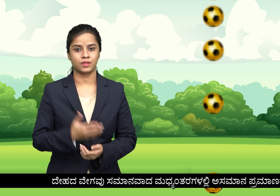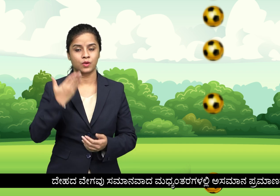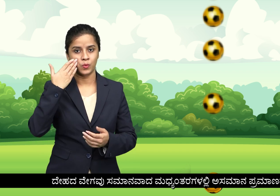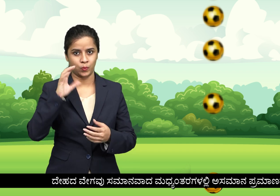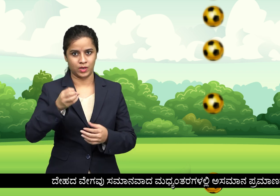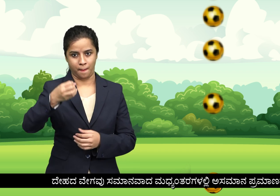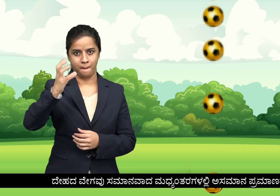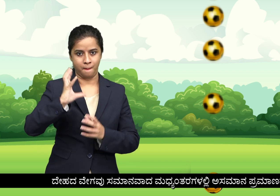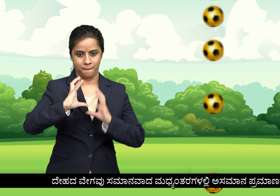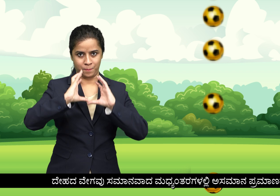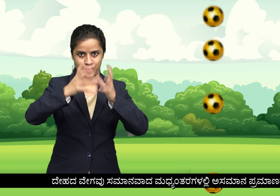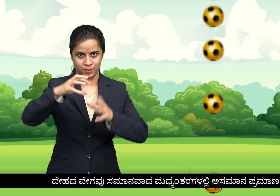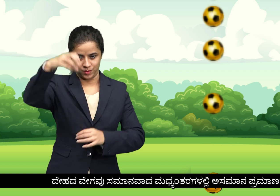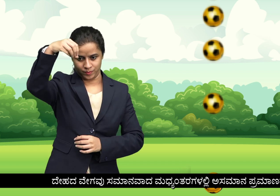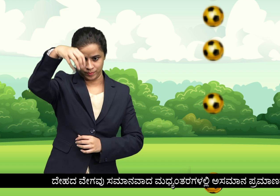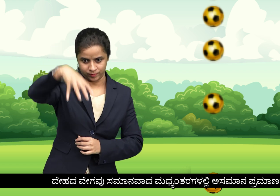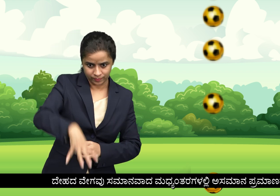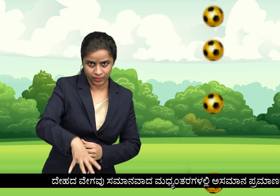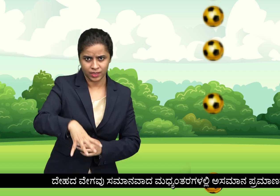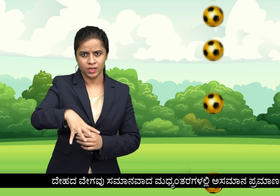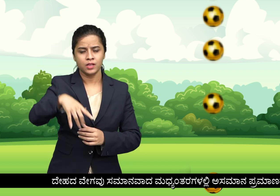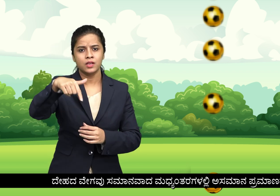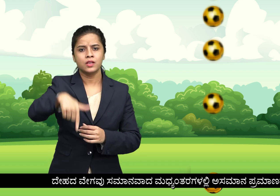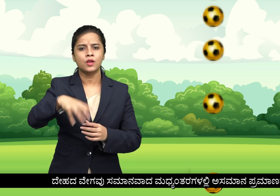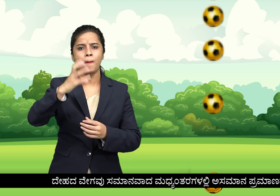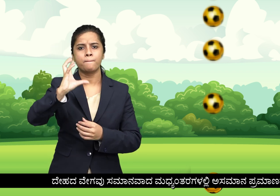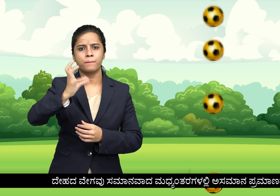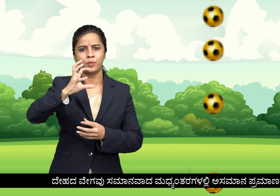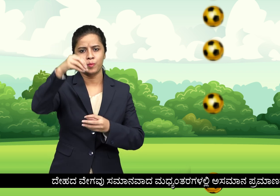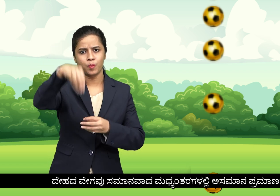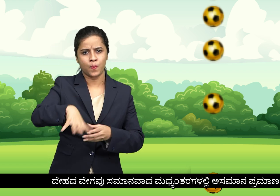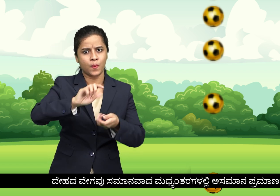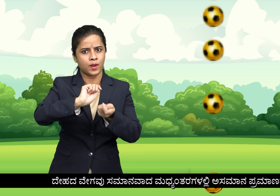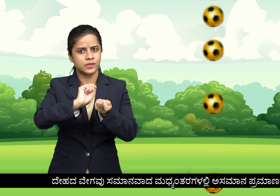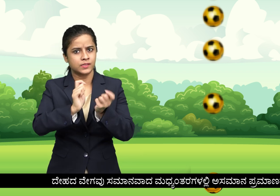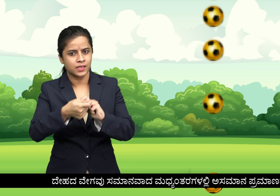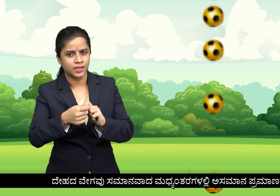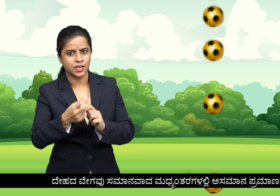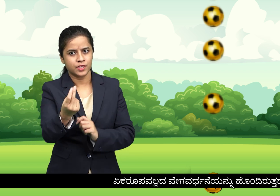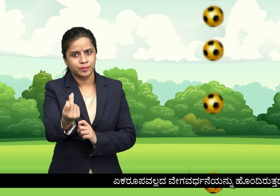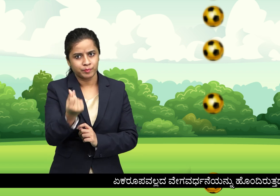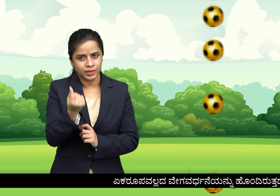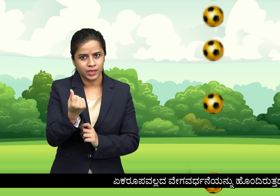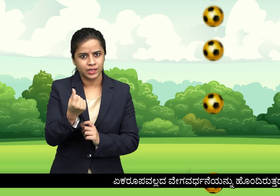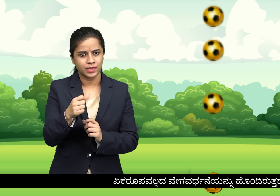ವೇಗವು ಸಮಾನವಾದ ಮಧ್ಯಂತರಗಳಲ್ಲಿ ಅಸಮಾನ ಪ್ರಮಾಣದಲ್ಲಿ ಹೆಚ್ಚಾದರೆ ಅದು ಏಕರೂಪವಲ್ಲದ ವೇಗವರ್ಧನೆಯನ್ನ